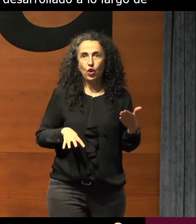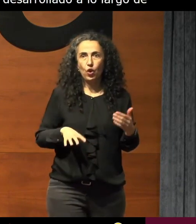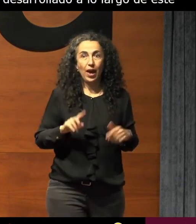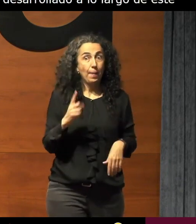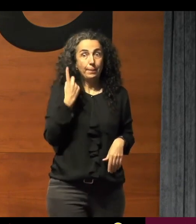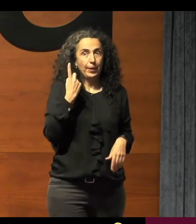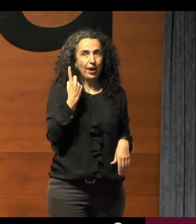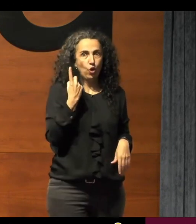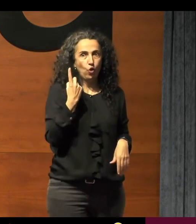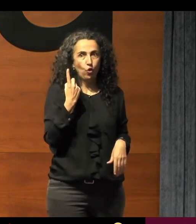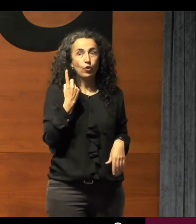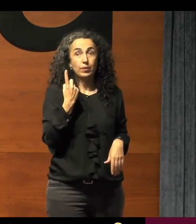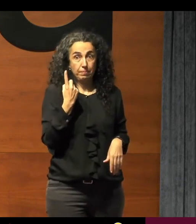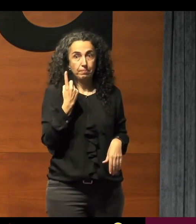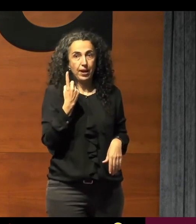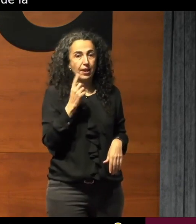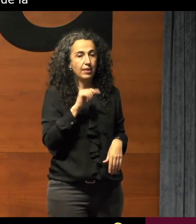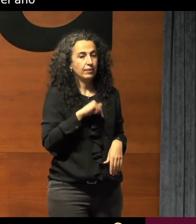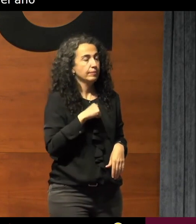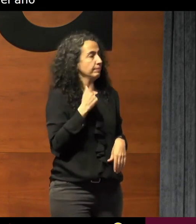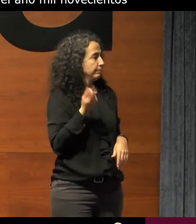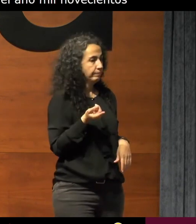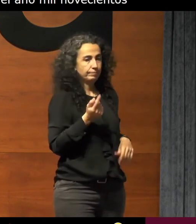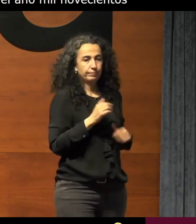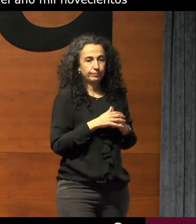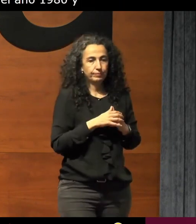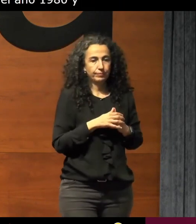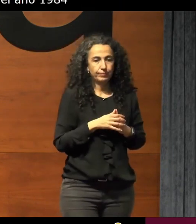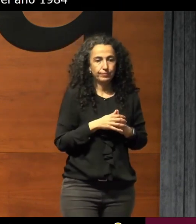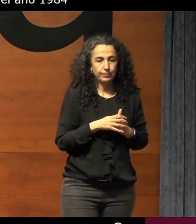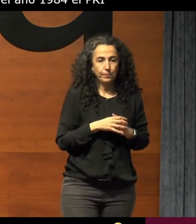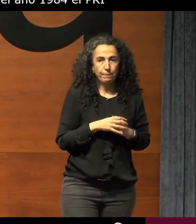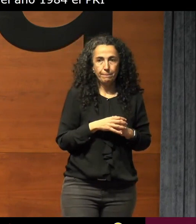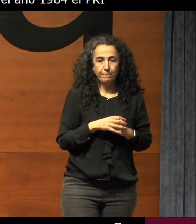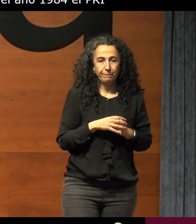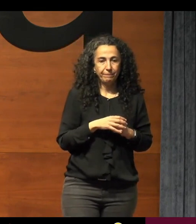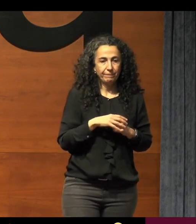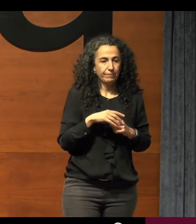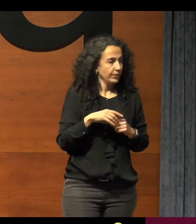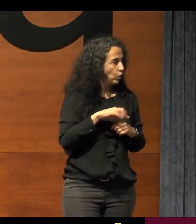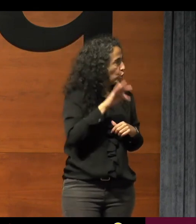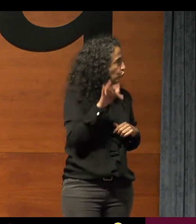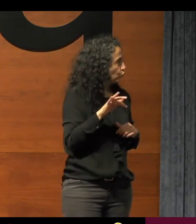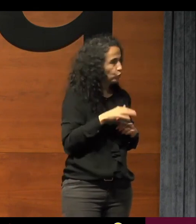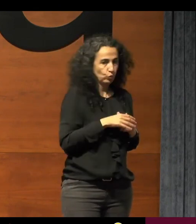año 1984, el primer festival fue en la ciudad de Barcelona, seguido